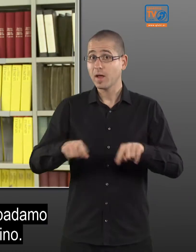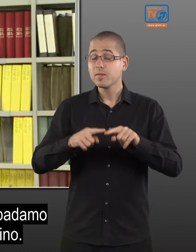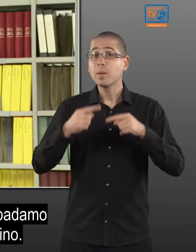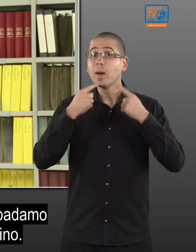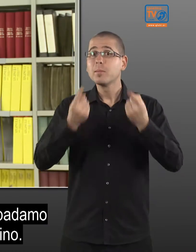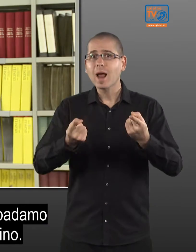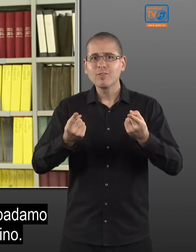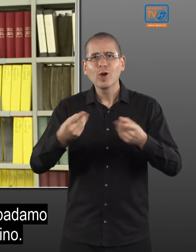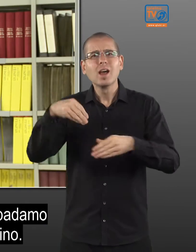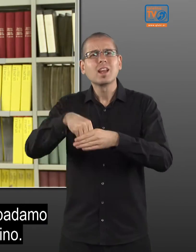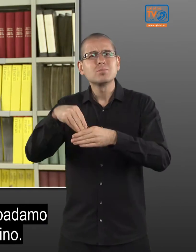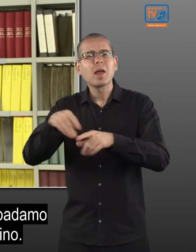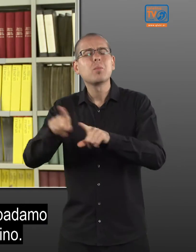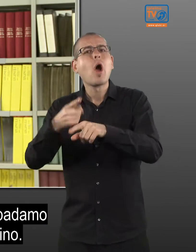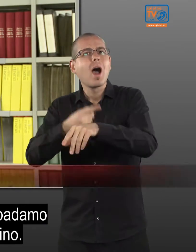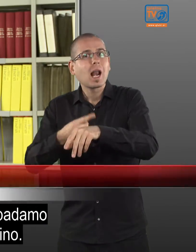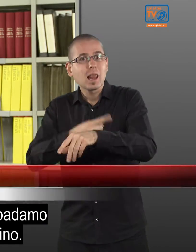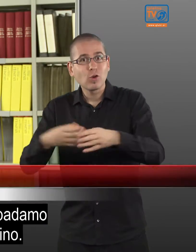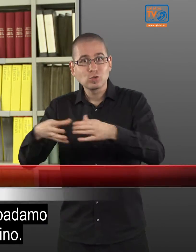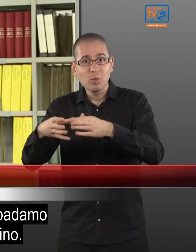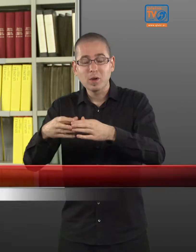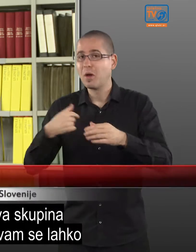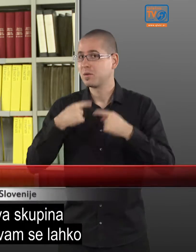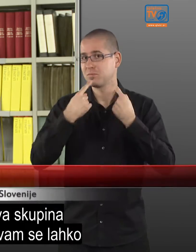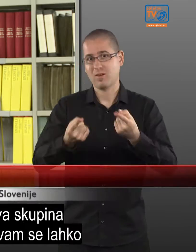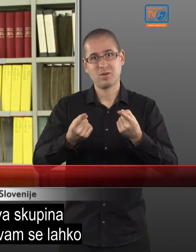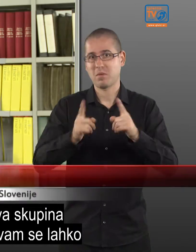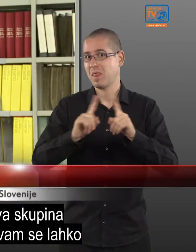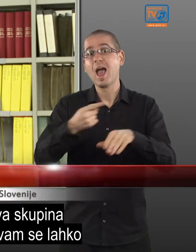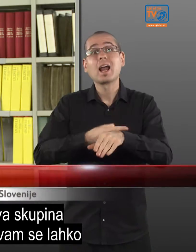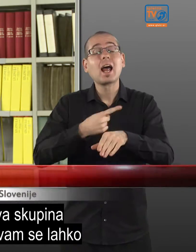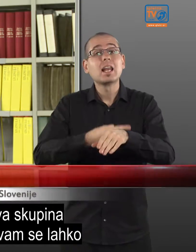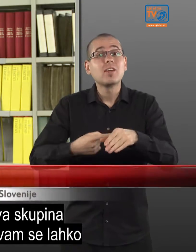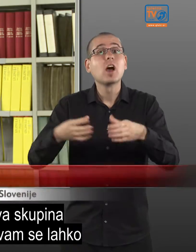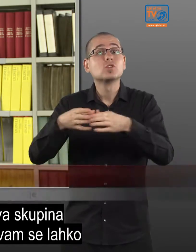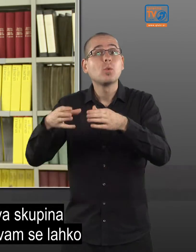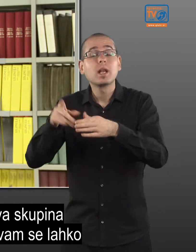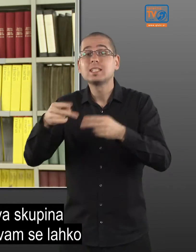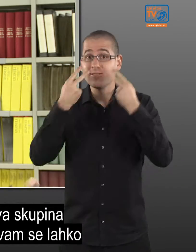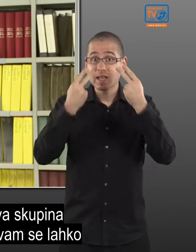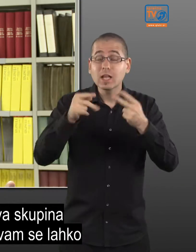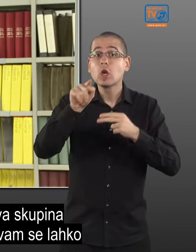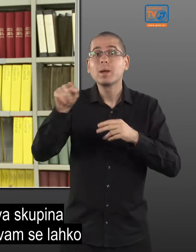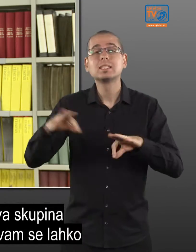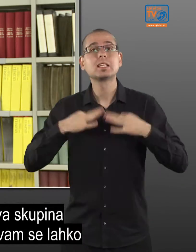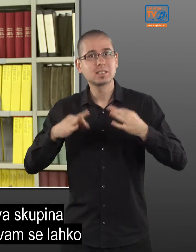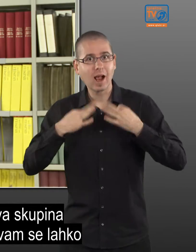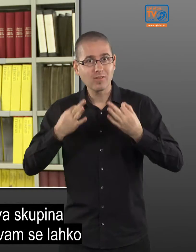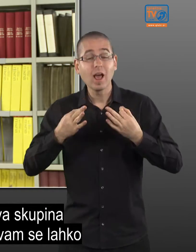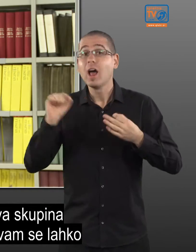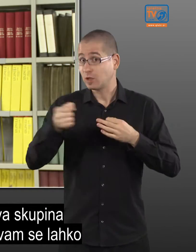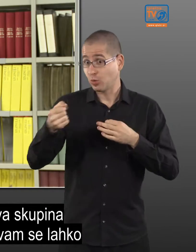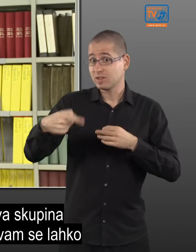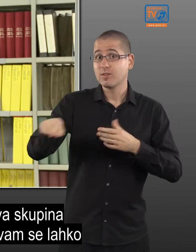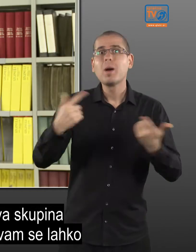Nam pravijo, da spadamo v ranljivo skupino. Jaz pravim, ranljiva skupina ste videči, pa tisti zdravi,